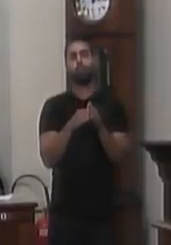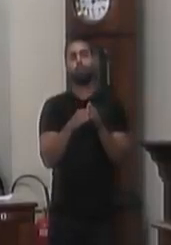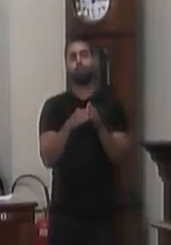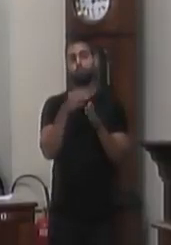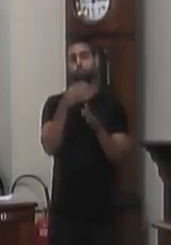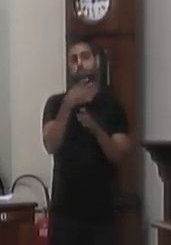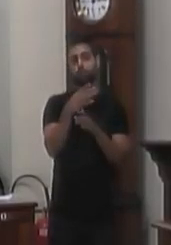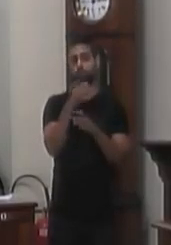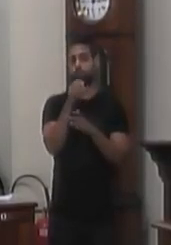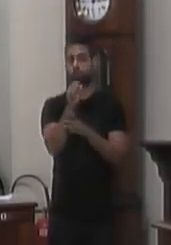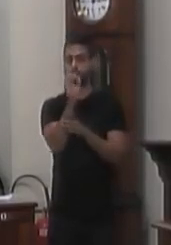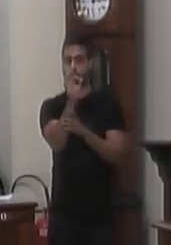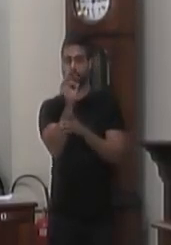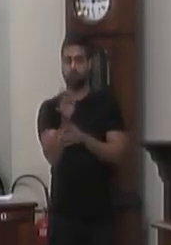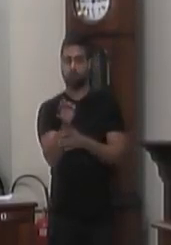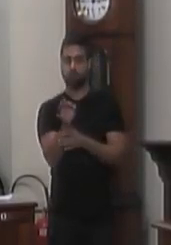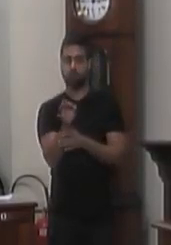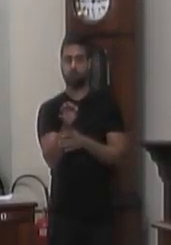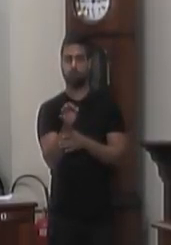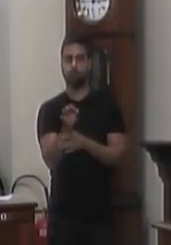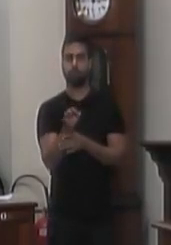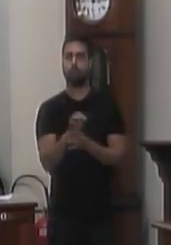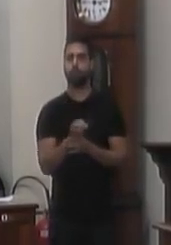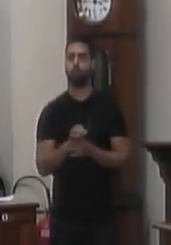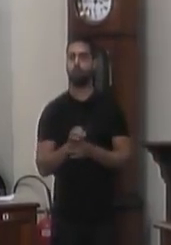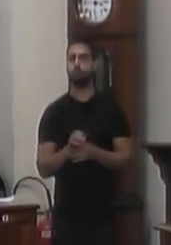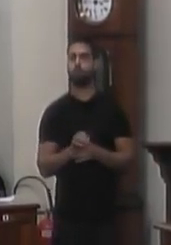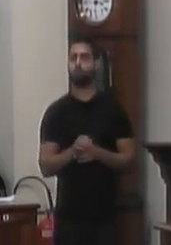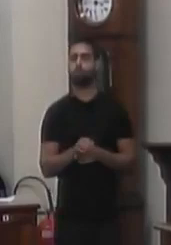de 48%.